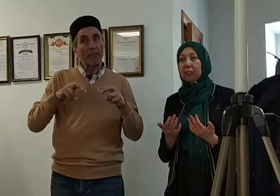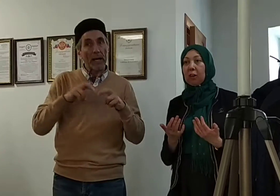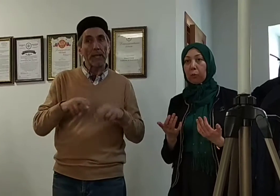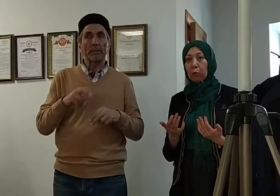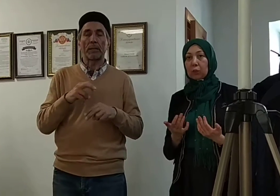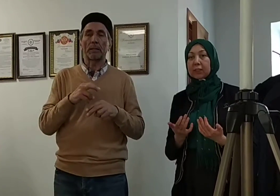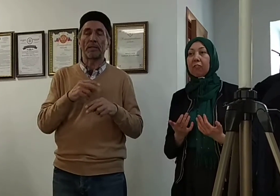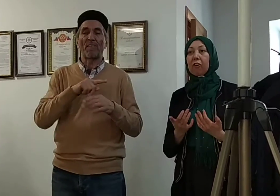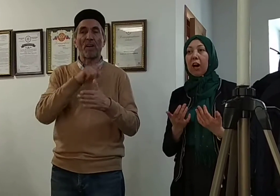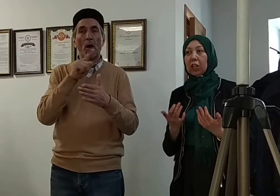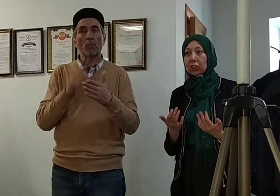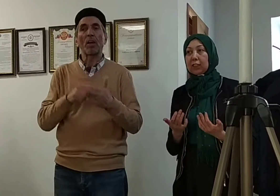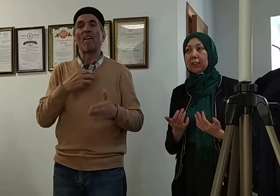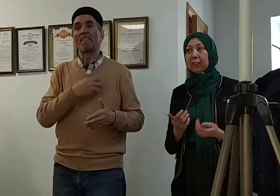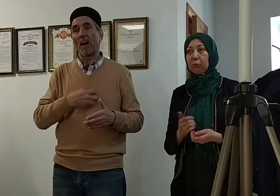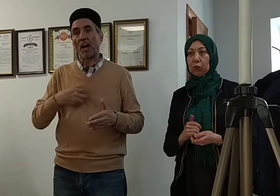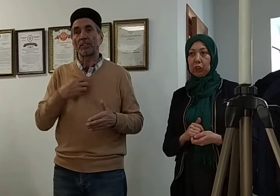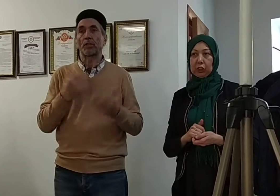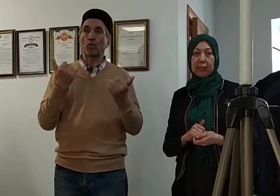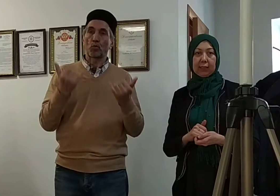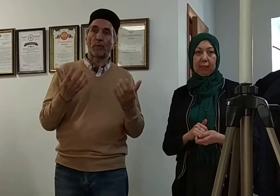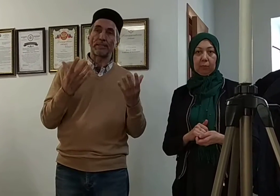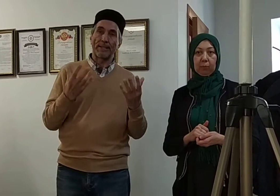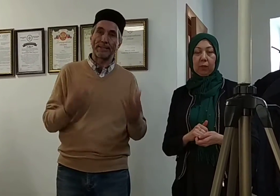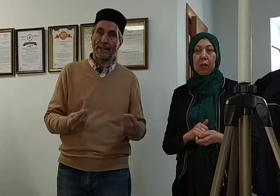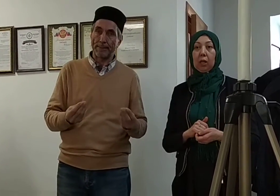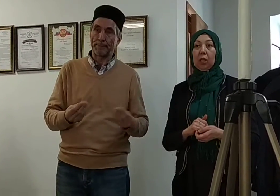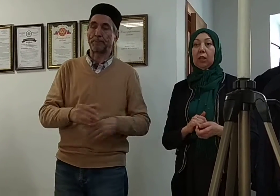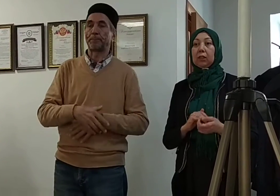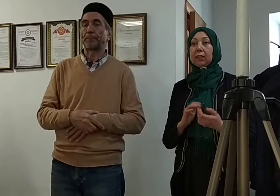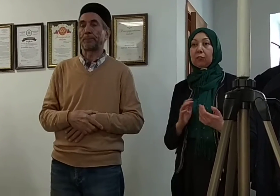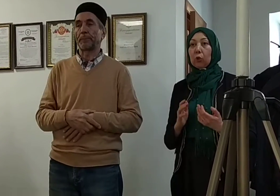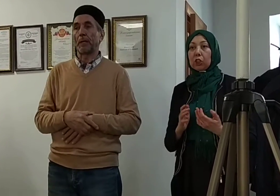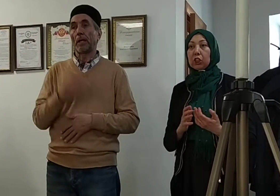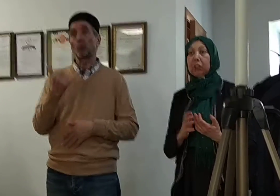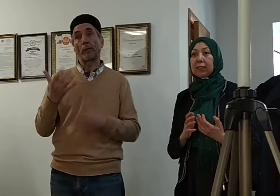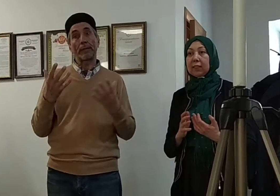разбираете все вопросы, важные на сегодняшний день. На сегодняшний день.